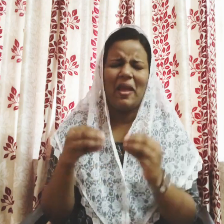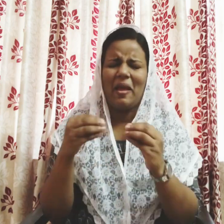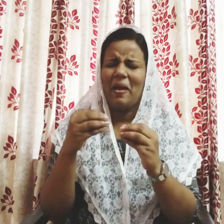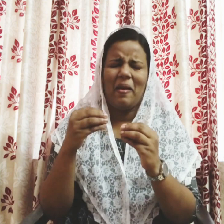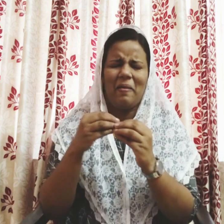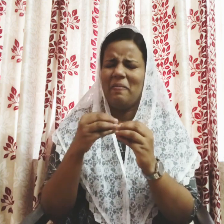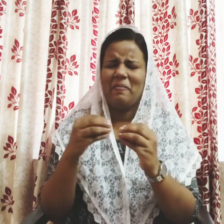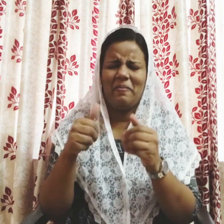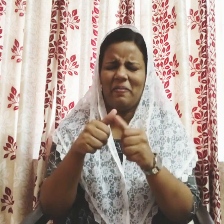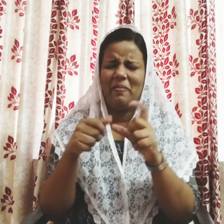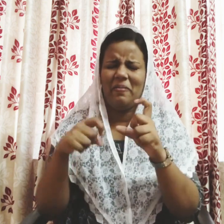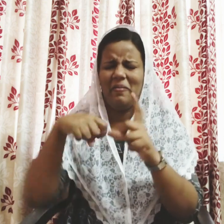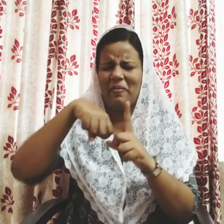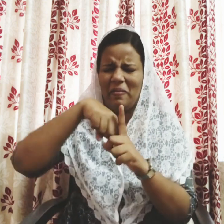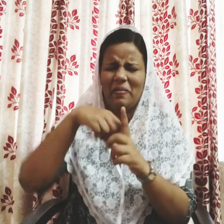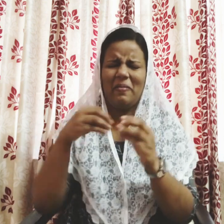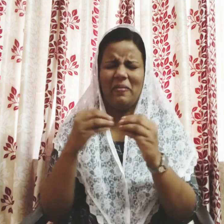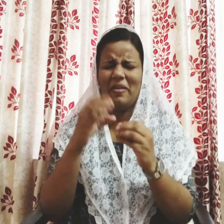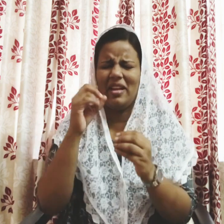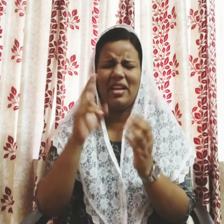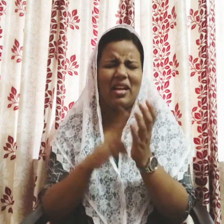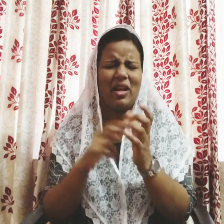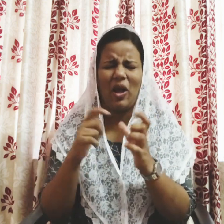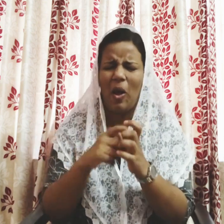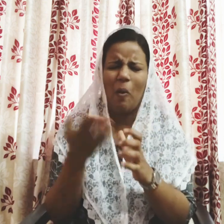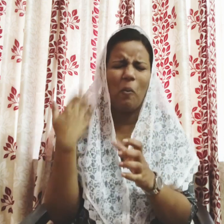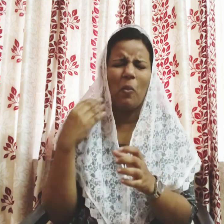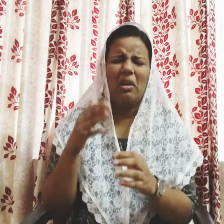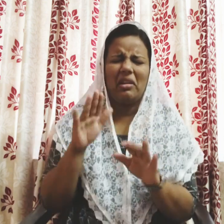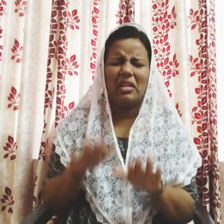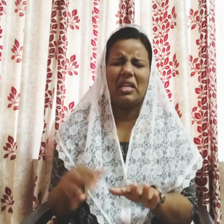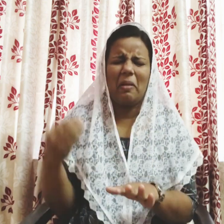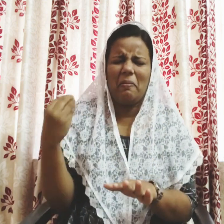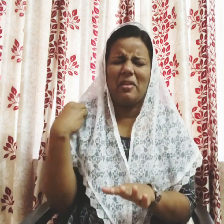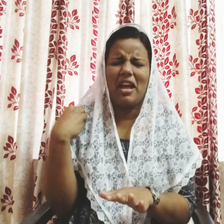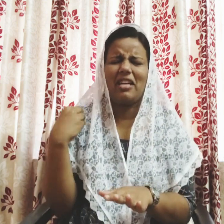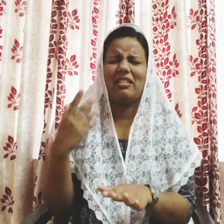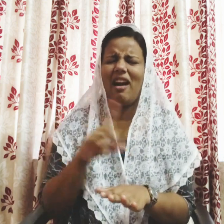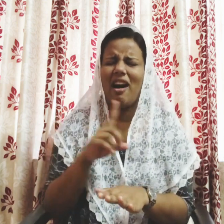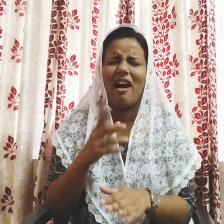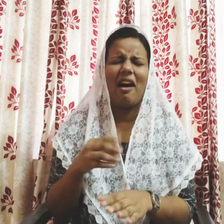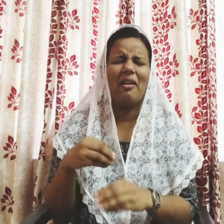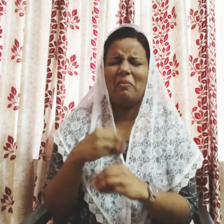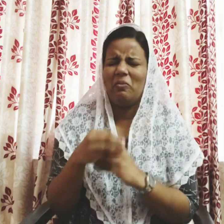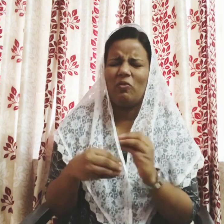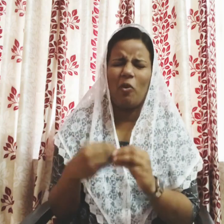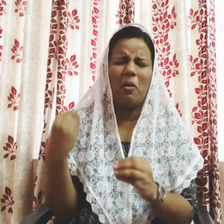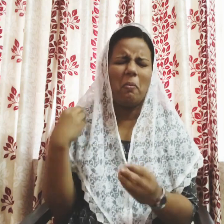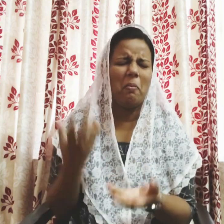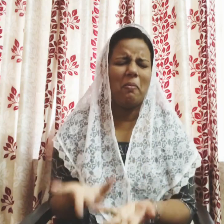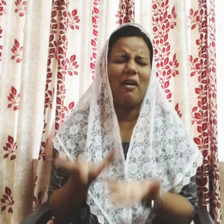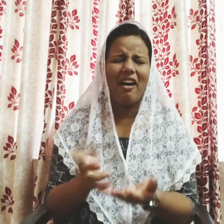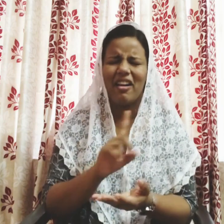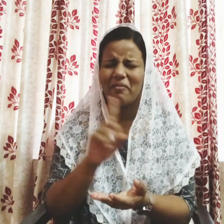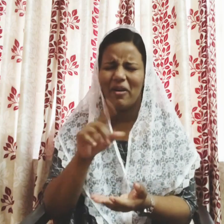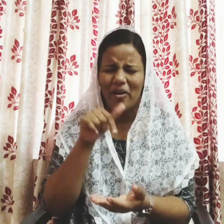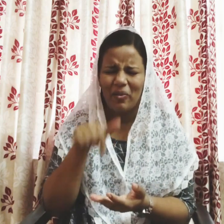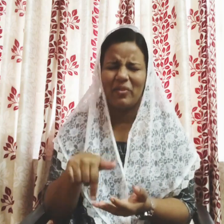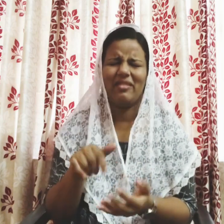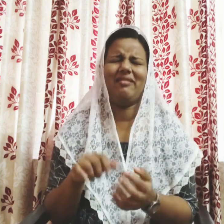അവൻ ജോലിയെടുക്കുവാൻ മേലാതെ കുനിയുവാൻ മേലാതെ കൂടുതൽ സമയം ഇരിക്കുവാൻ മേലാതെ ഭാരപ്പെട്ടിരിക്കുന്നവർക്ക് വേണ്ടി പ്രാർത്ഥിക്കുന്നു. യേശു ക്രിസ്തുവിൻ്റെ